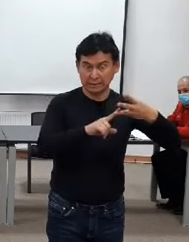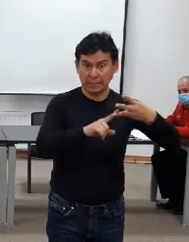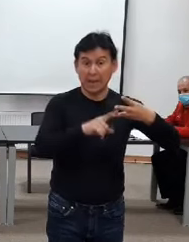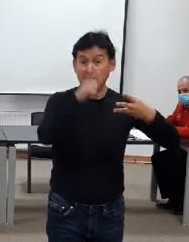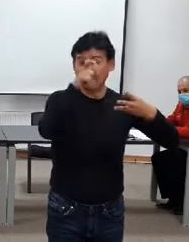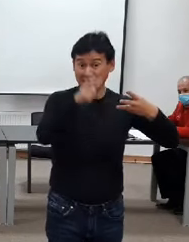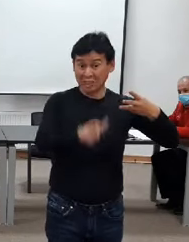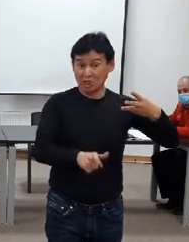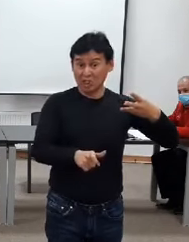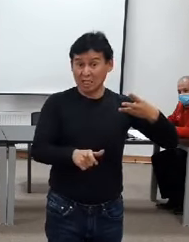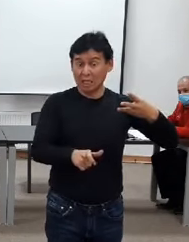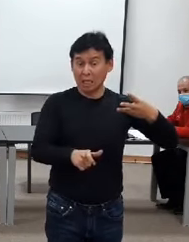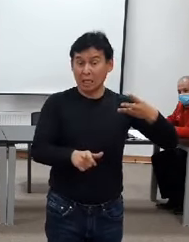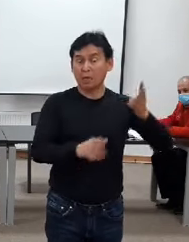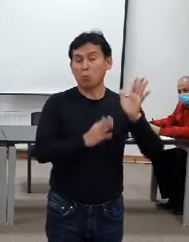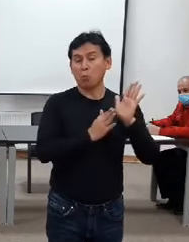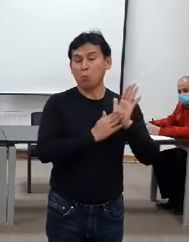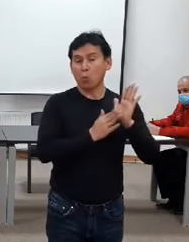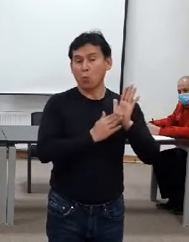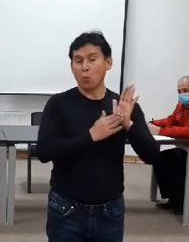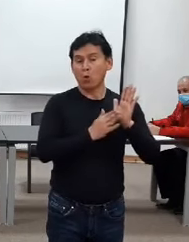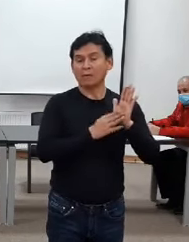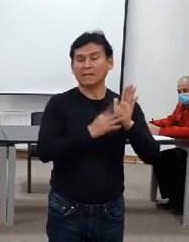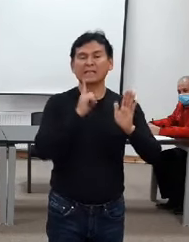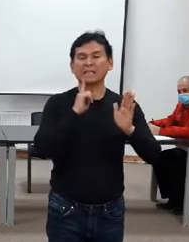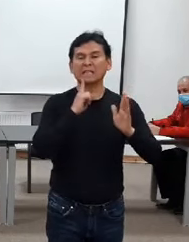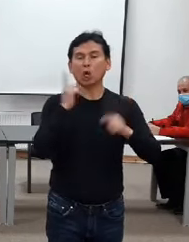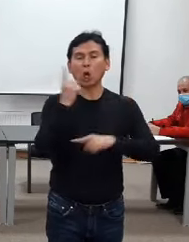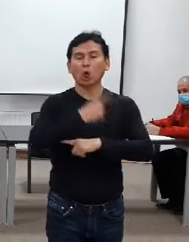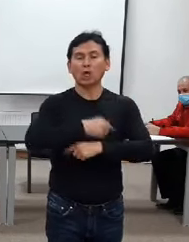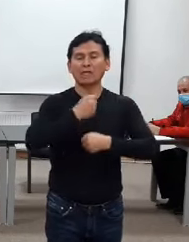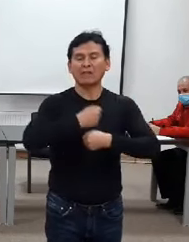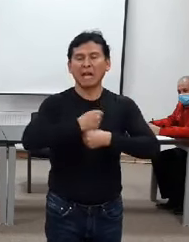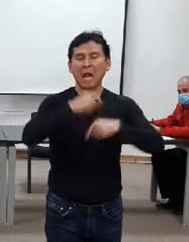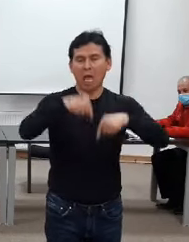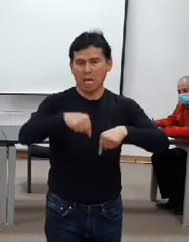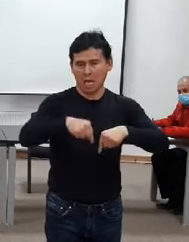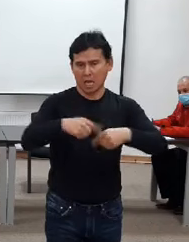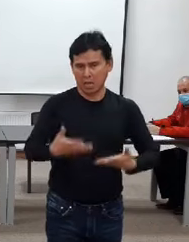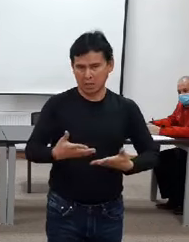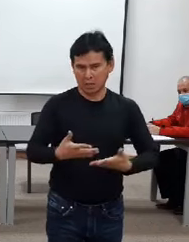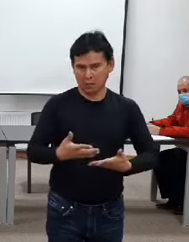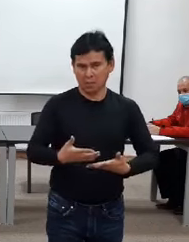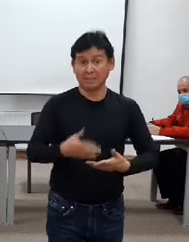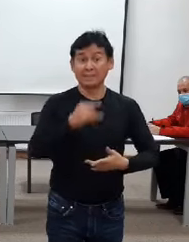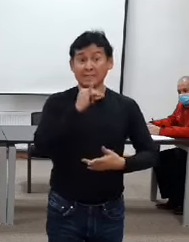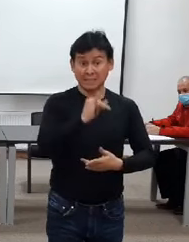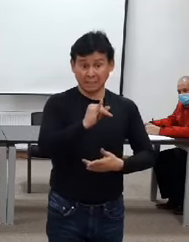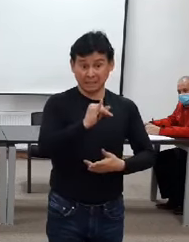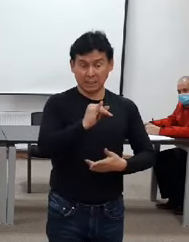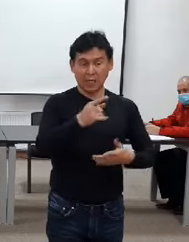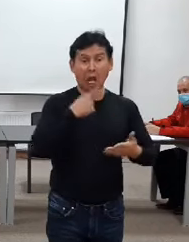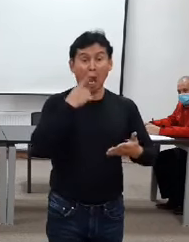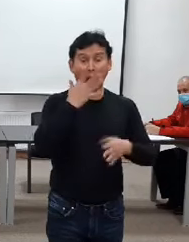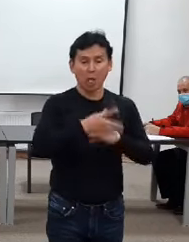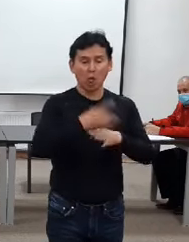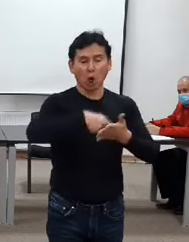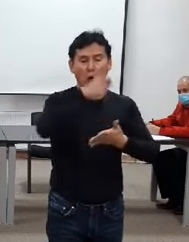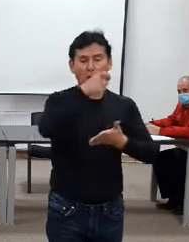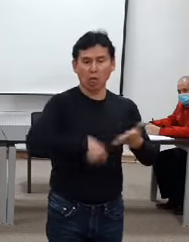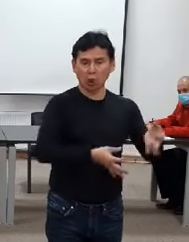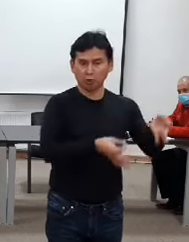acredite que viene, que tiene una jornada laboral acá, que viene a trabajar. Si las personas demuestran con un contrato de